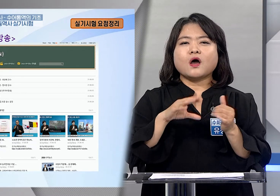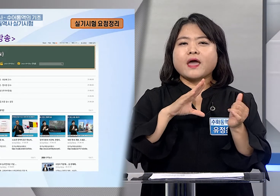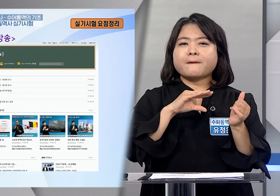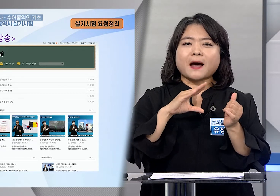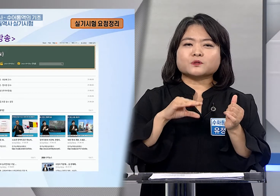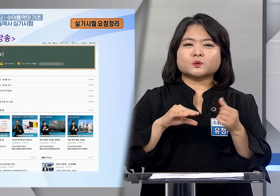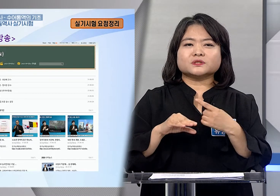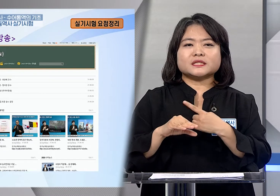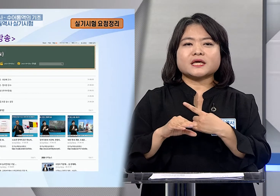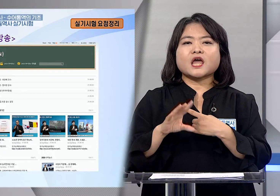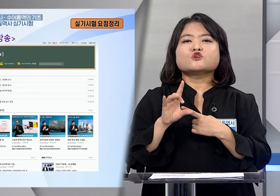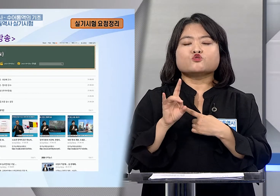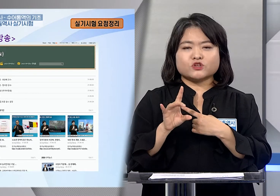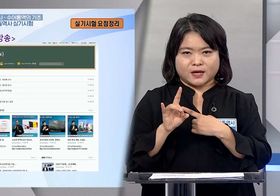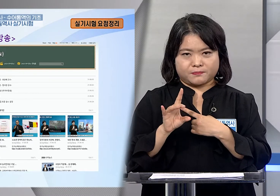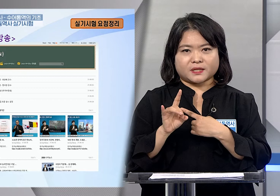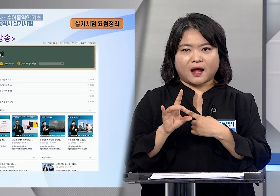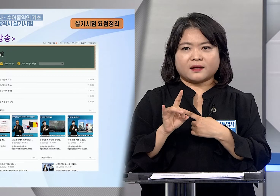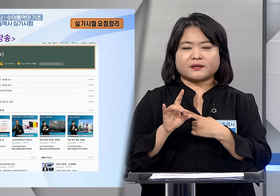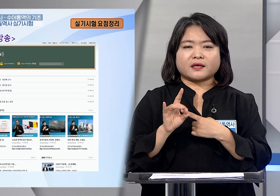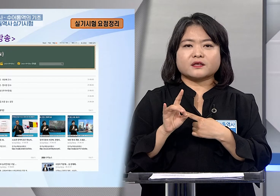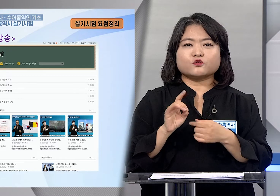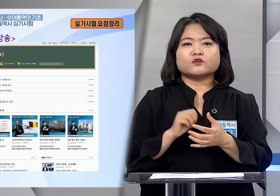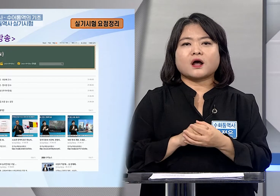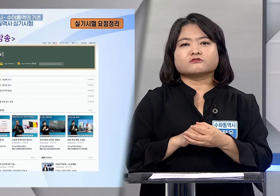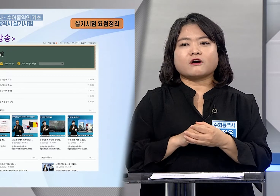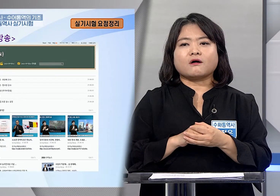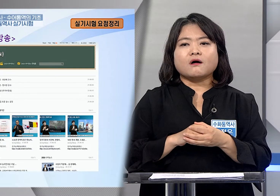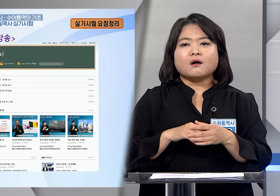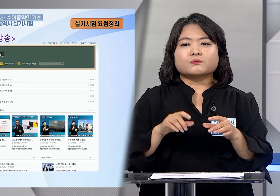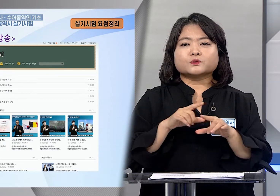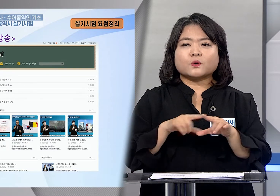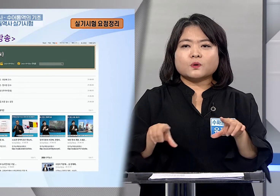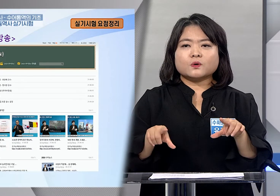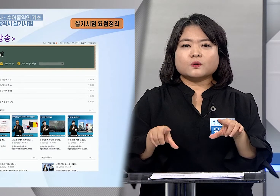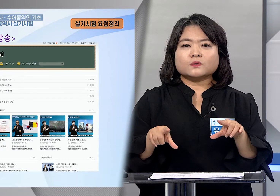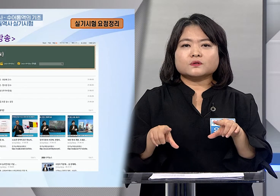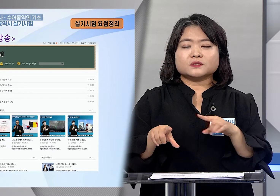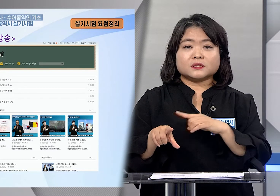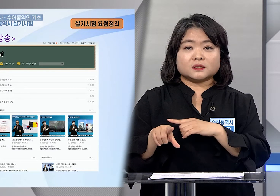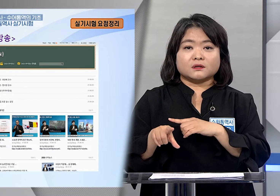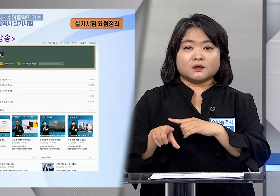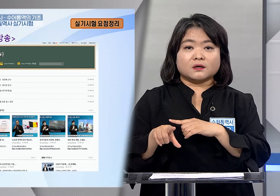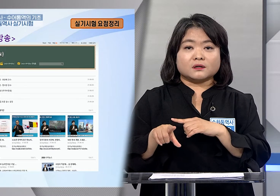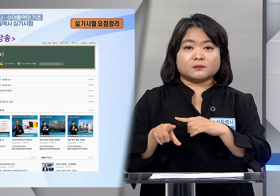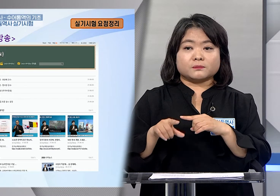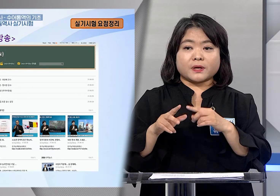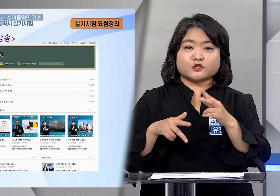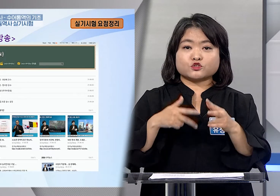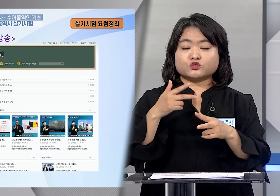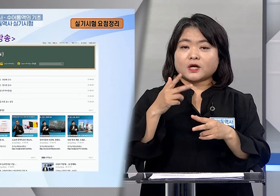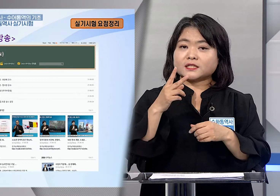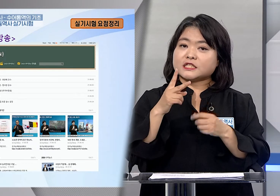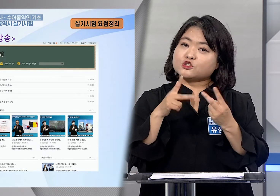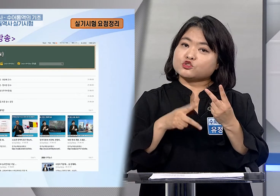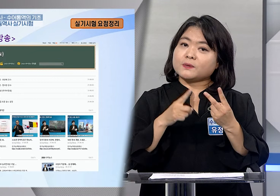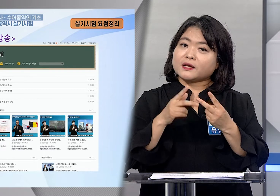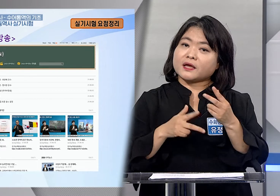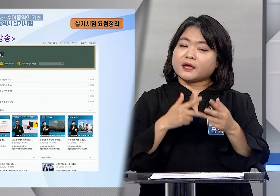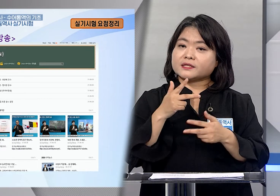농사회에서의 방송은 이게 유일합니다. 네, 이게 유일하고요. 보통 매주 한 2주 만에